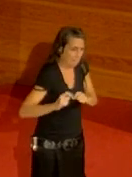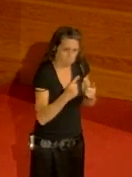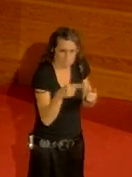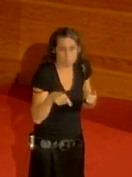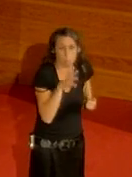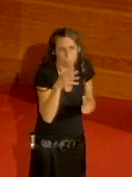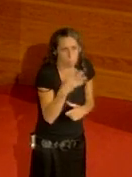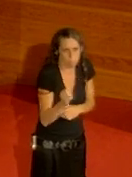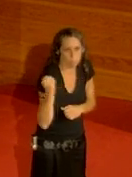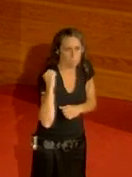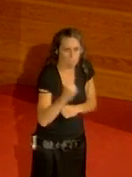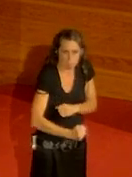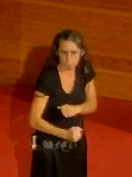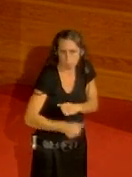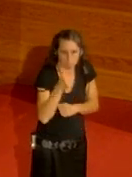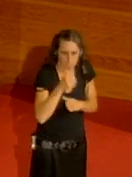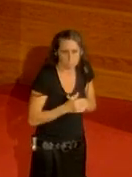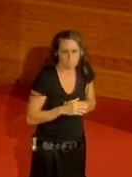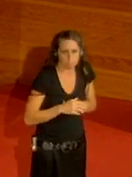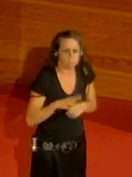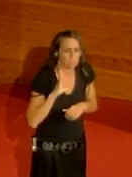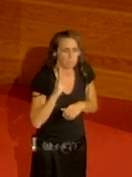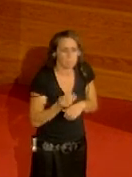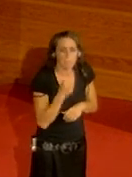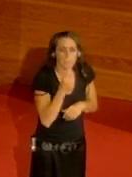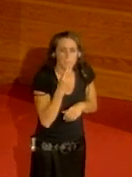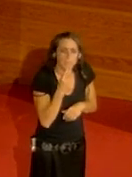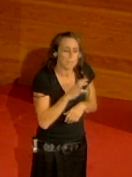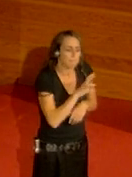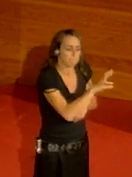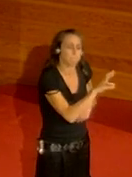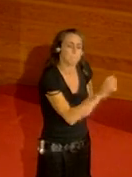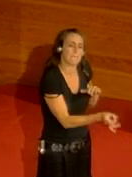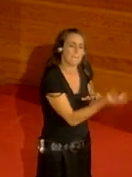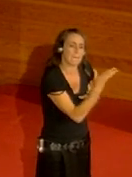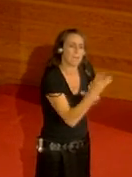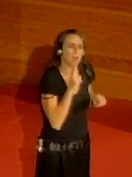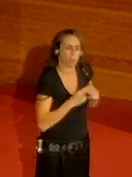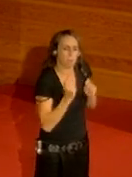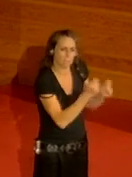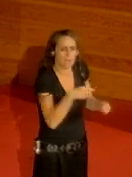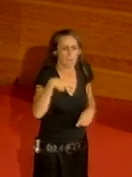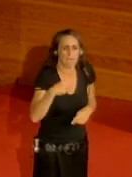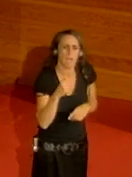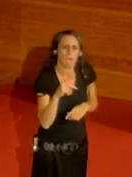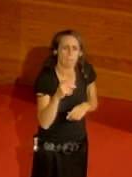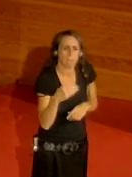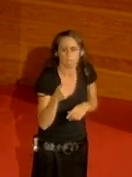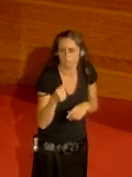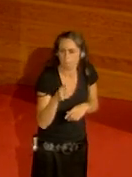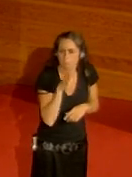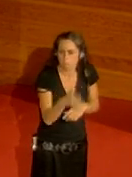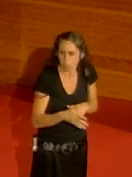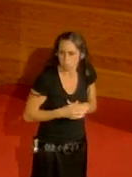Por qué los palestinos se refieren a la creación del Estado Israel como la Magda Pues los datos son